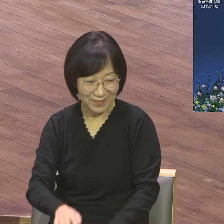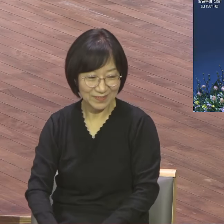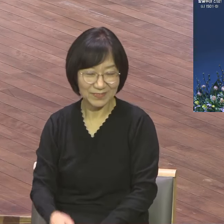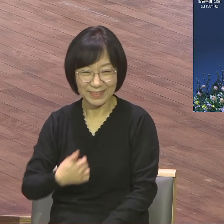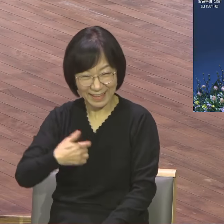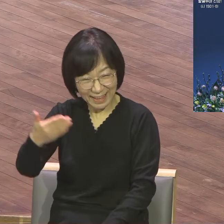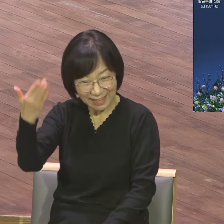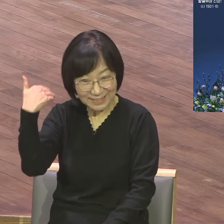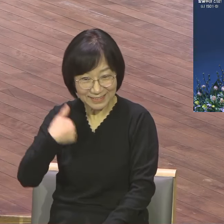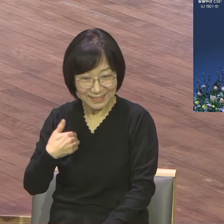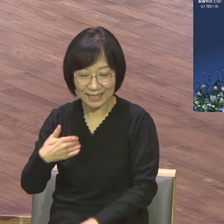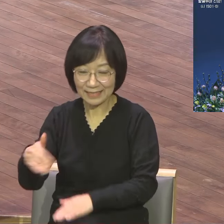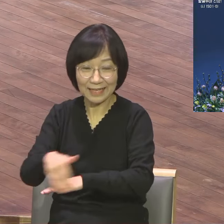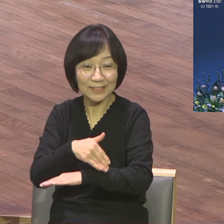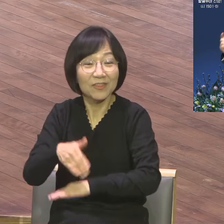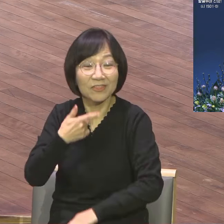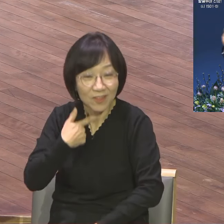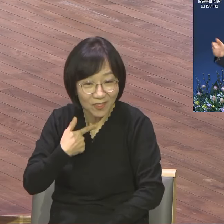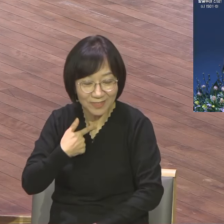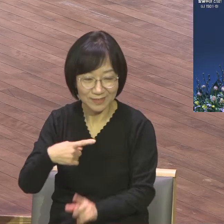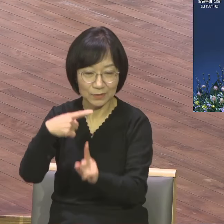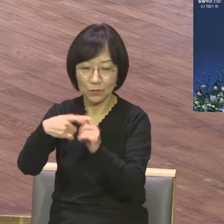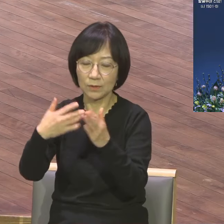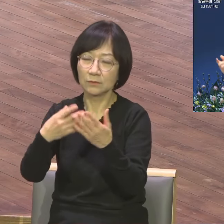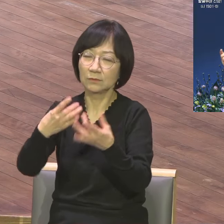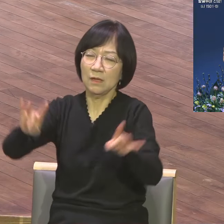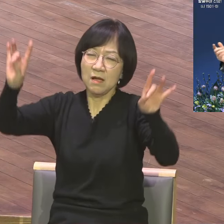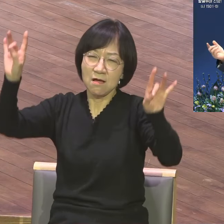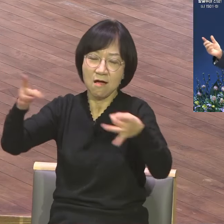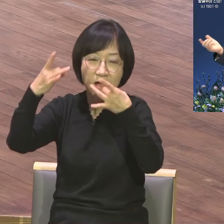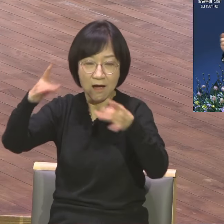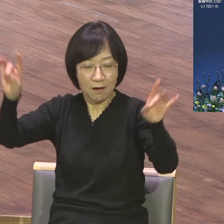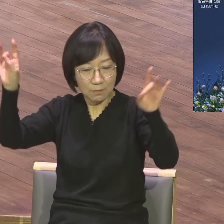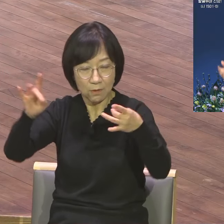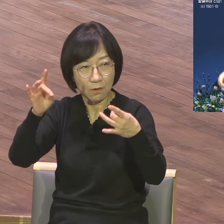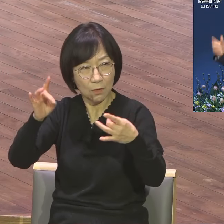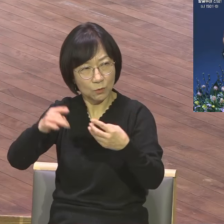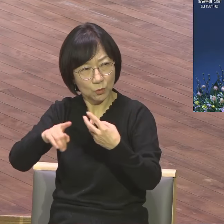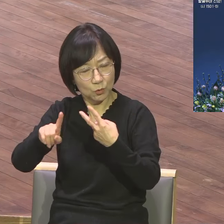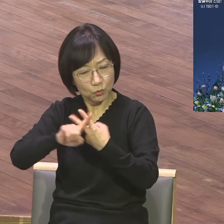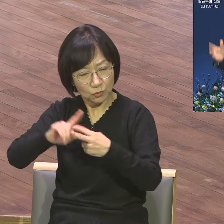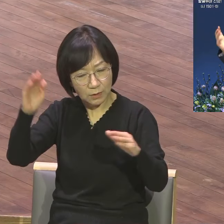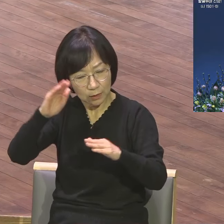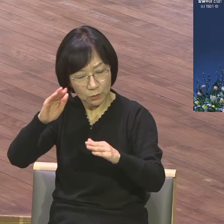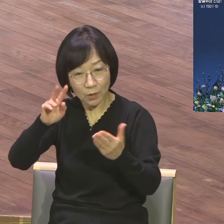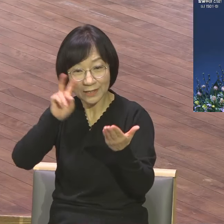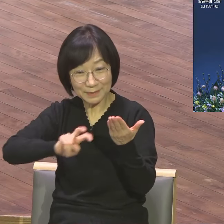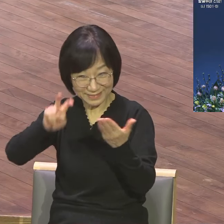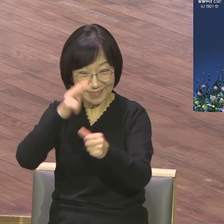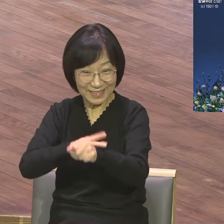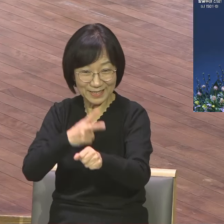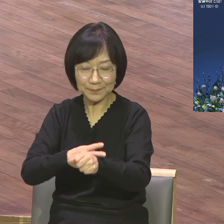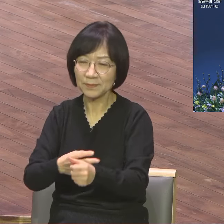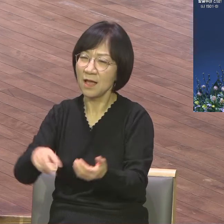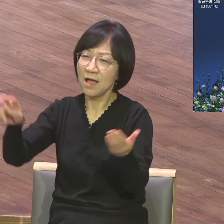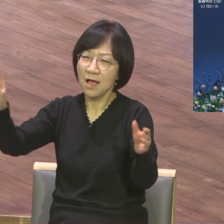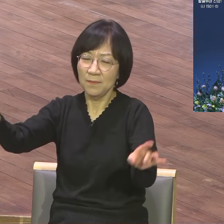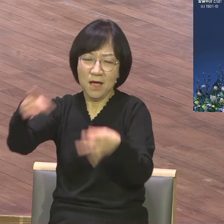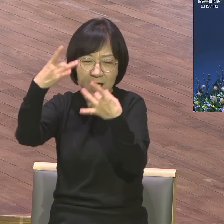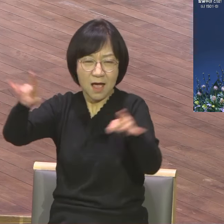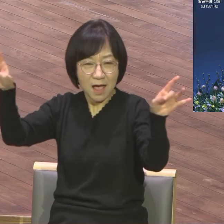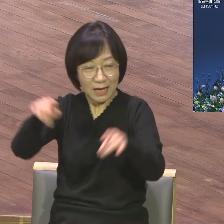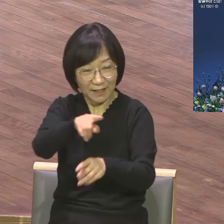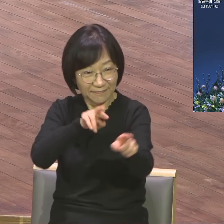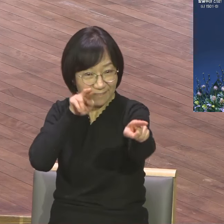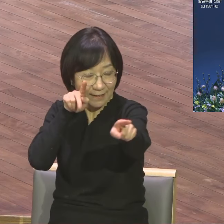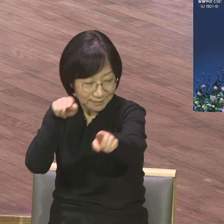막 지휘자가 막 중학교 음악 선생이었는데 막 하다가 막 안